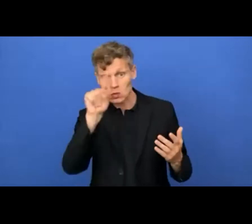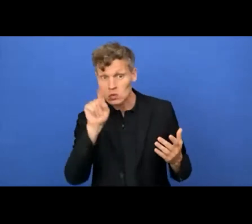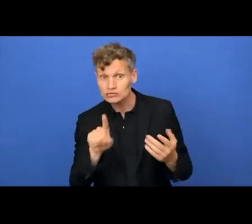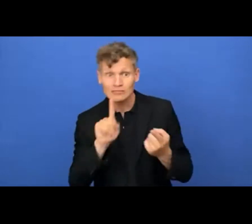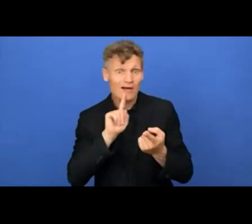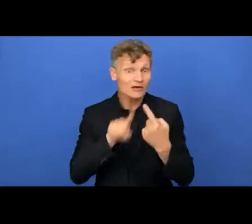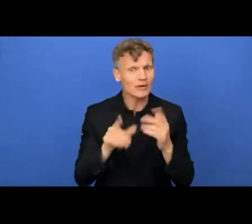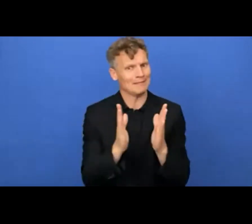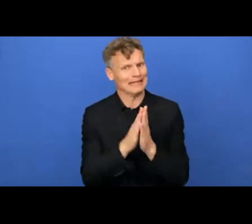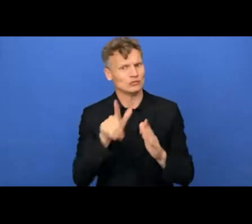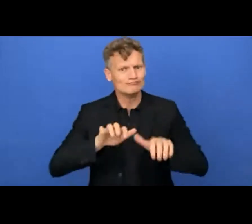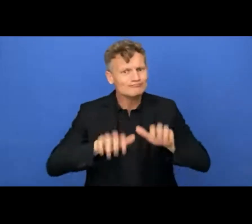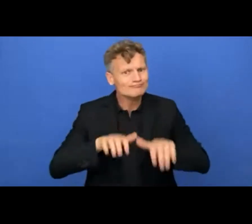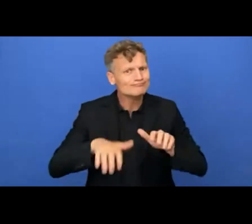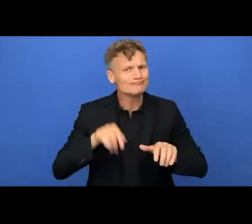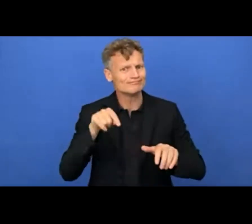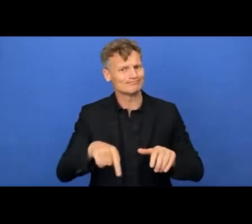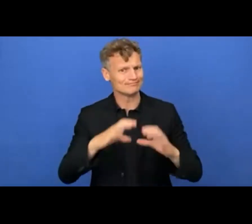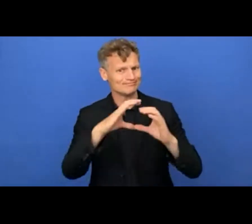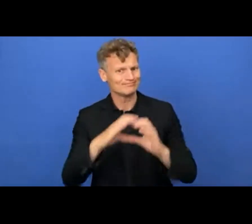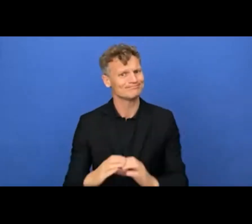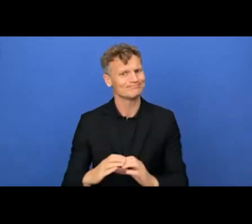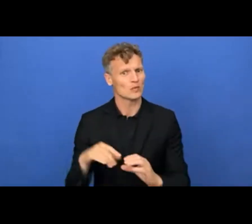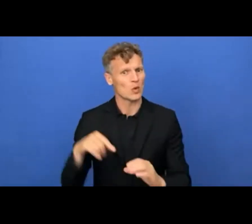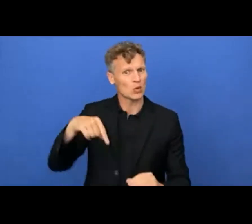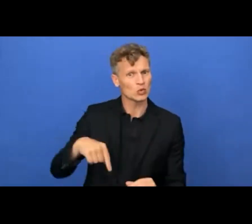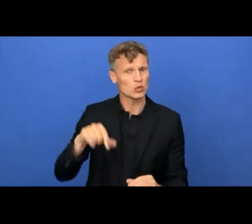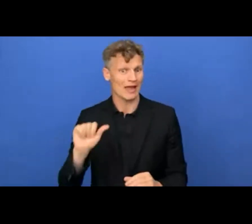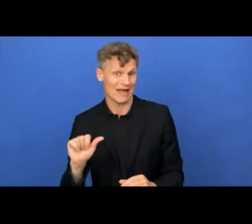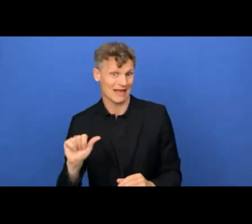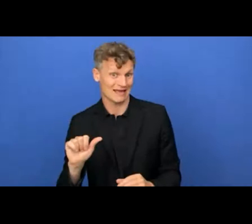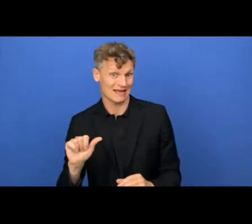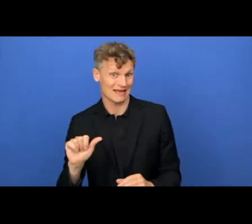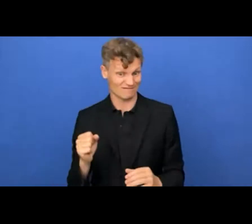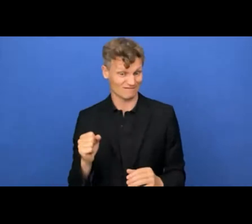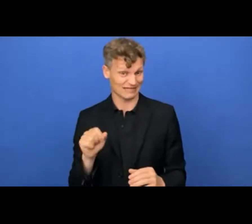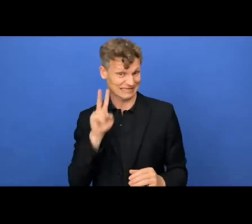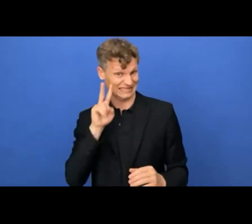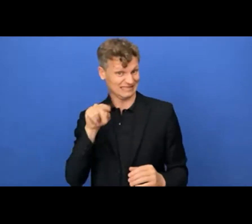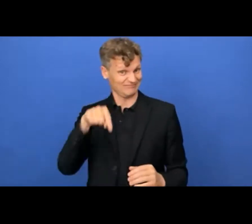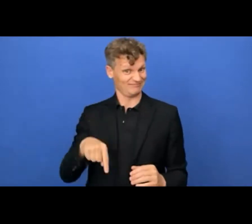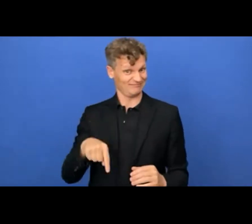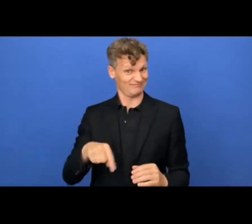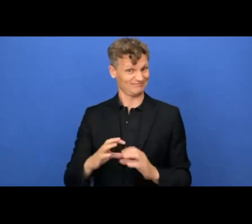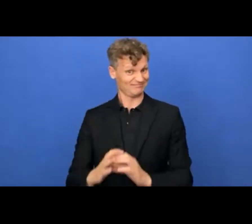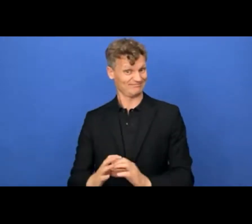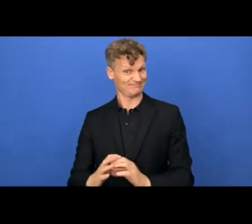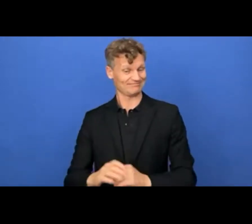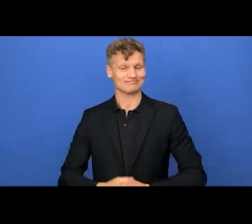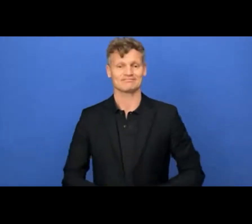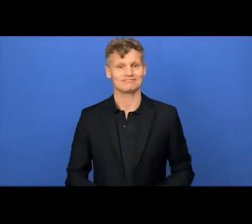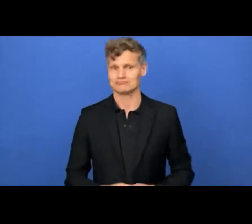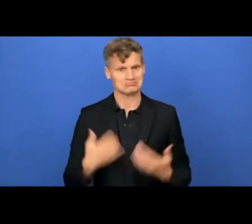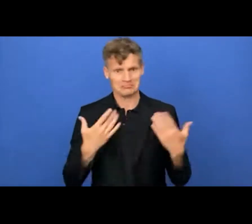qu'ils peuvent poster leurs questions publier leurs questions sur l'onglet questions-réponses qui